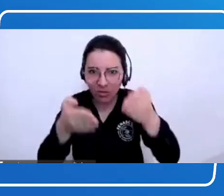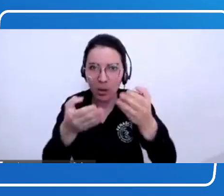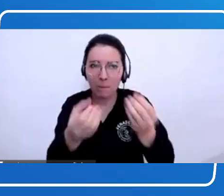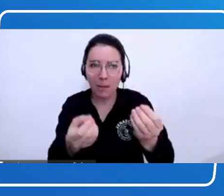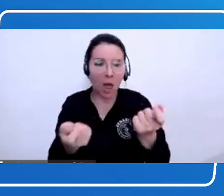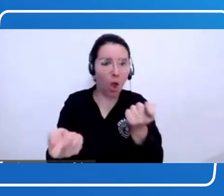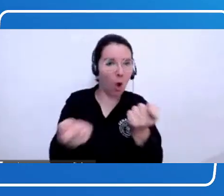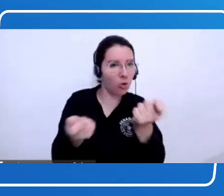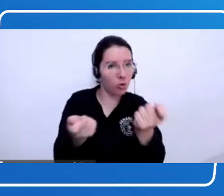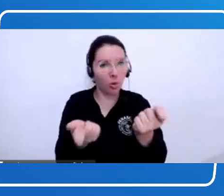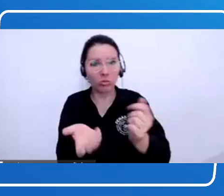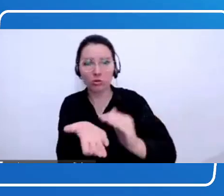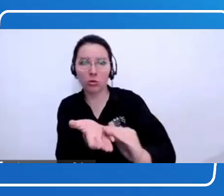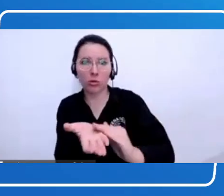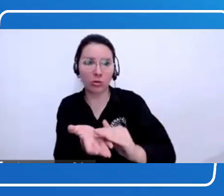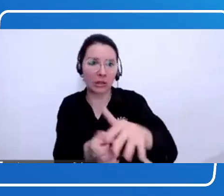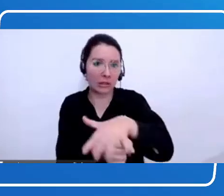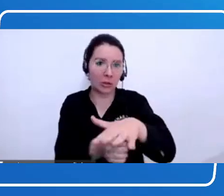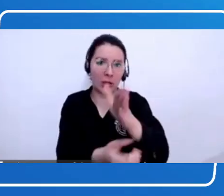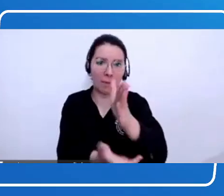situación.